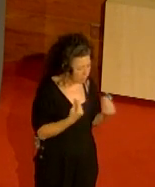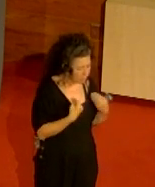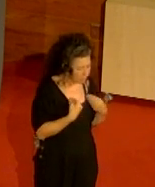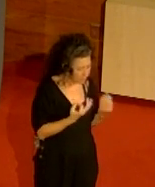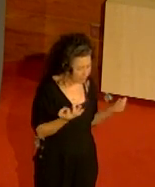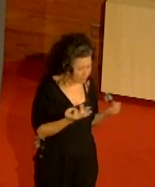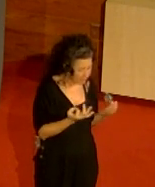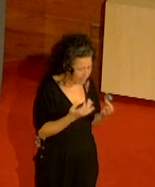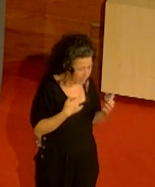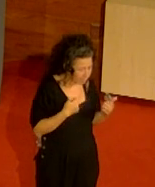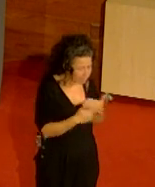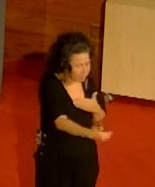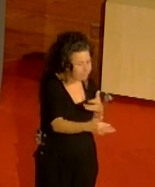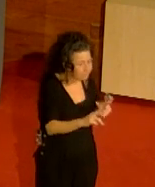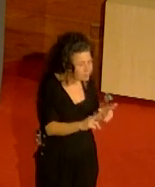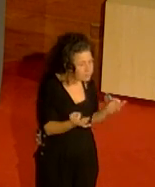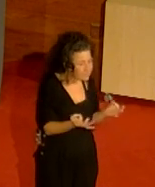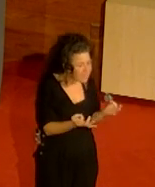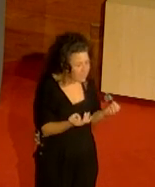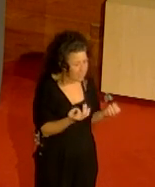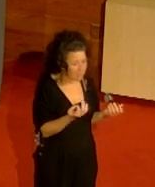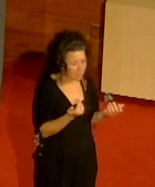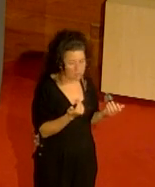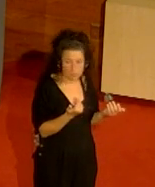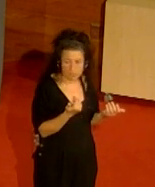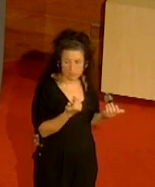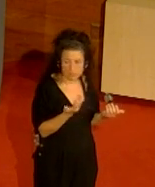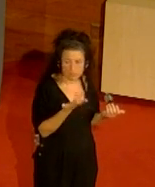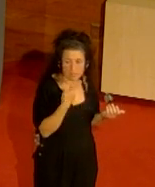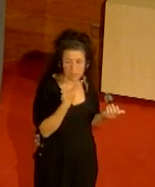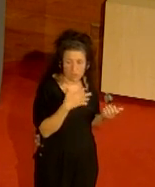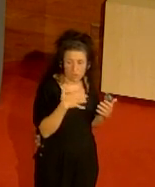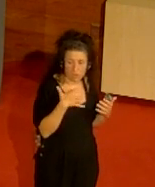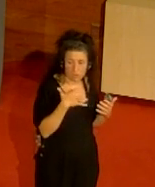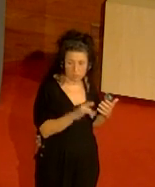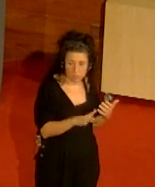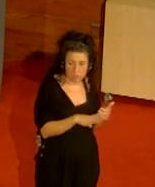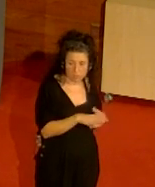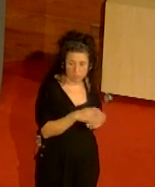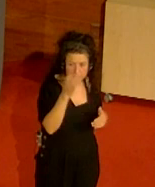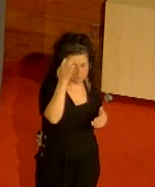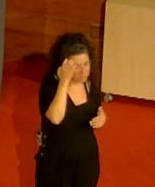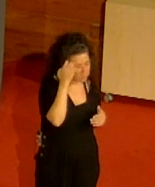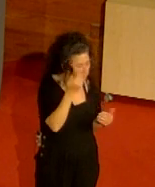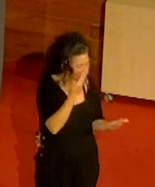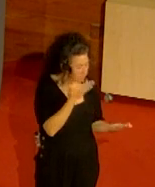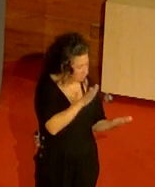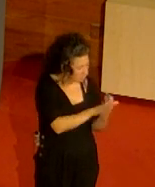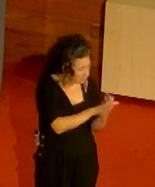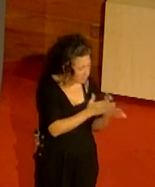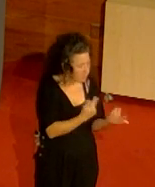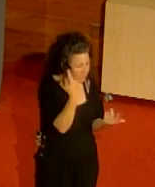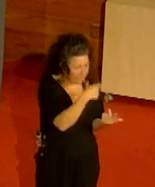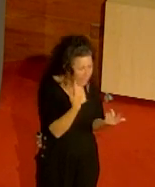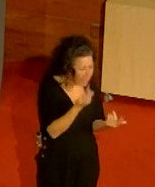qué esperan y cómo están, para que les conozcamos de tú a tú, verles las